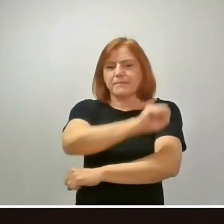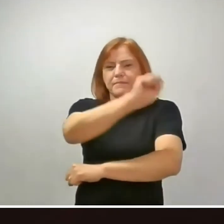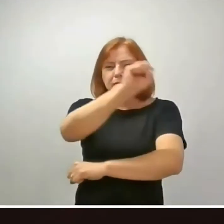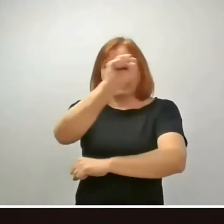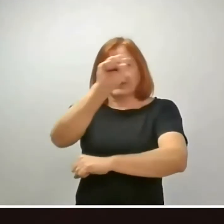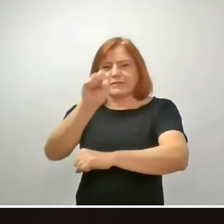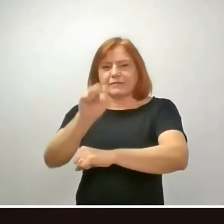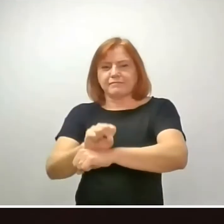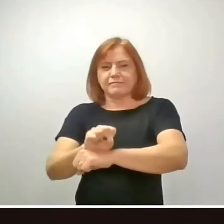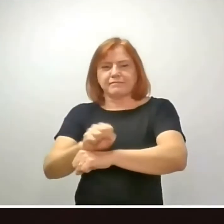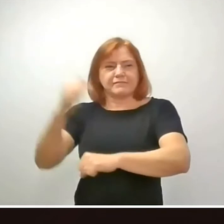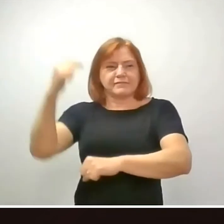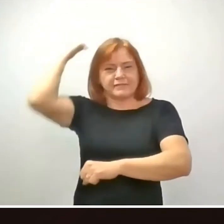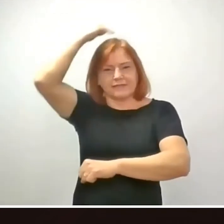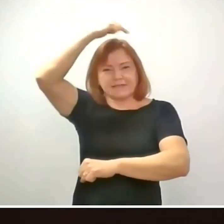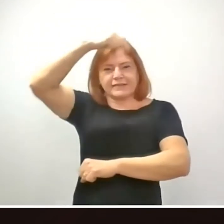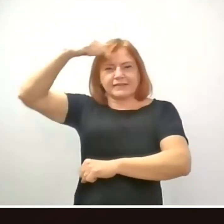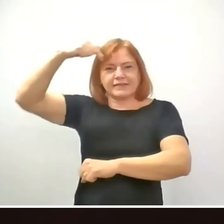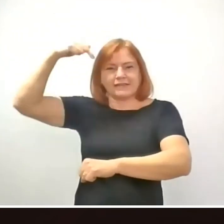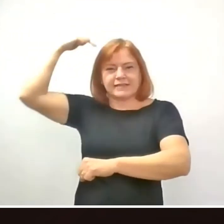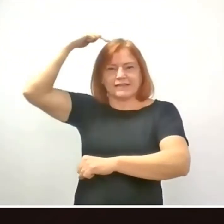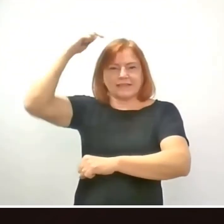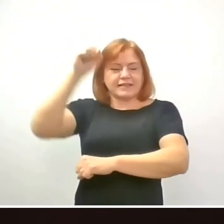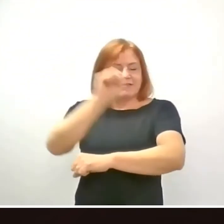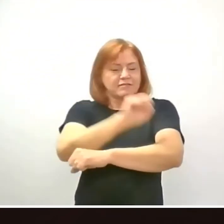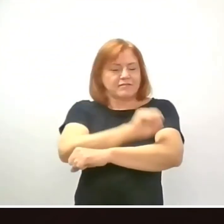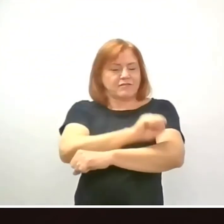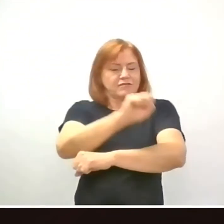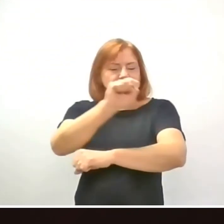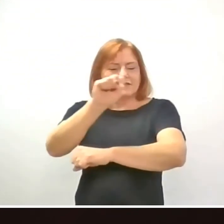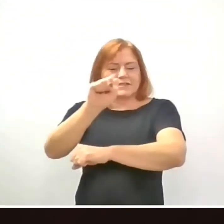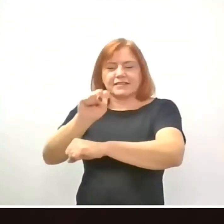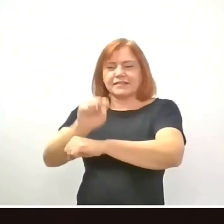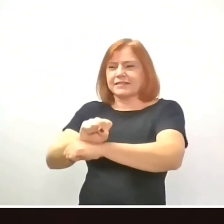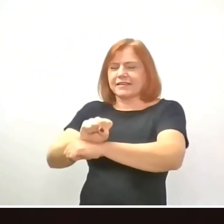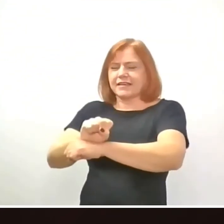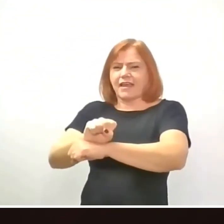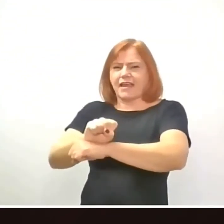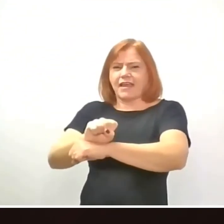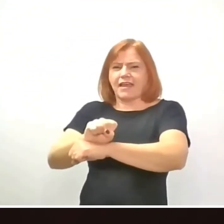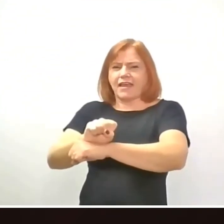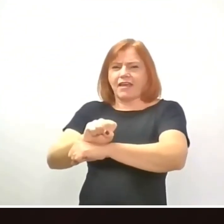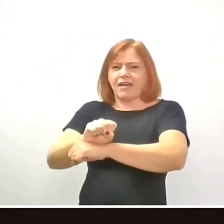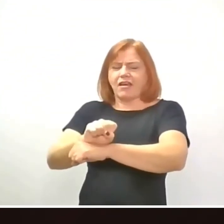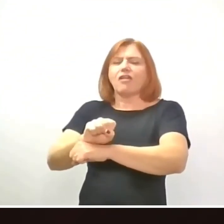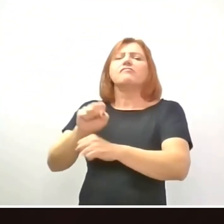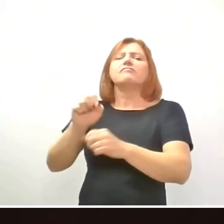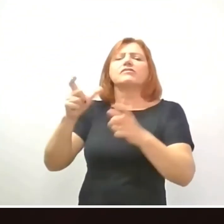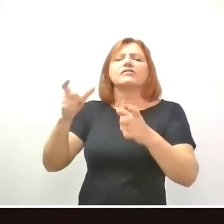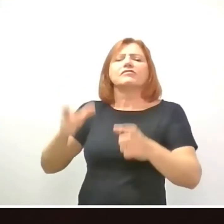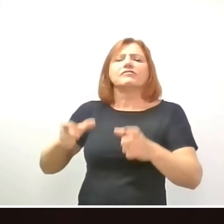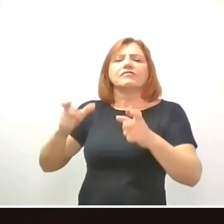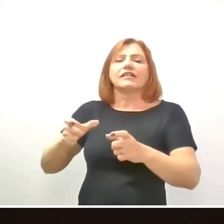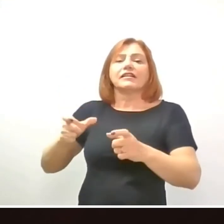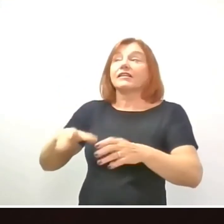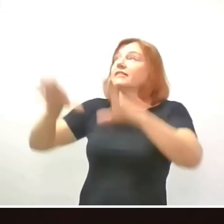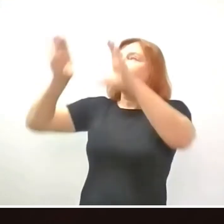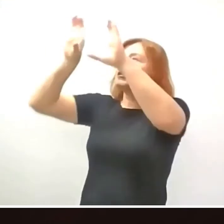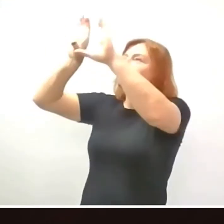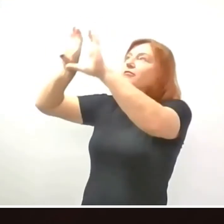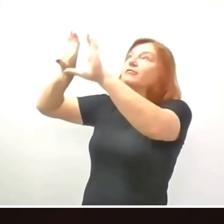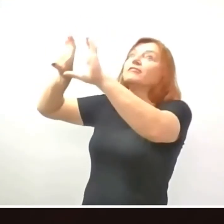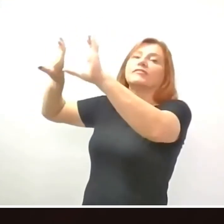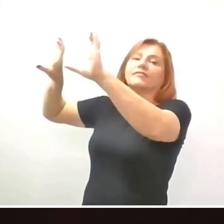está lá no céu. Ninguém consegue tirá-lo, ninguém consegue destituí-lo, né? Então, Cristo